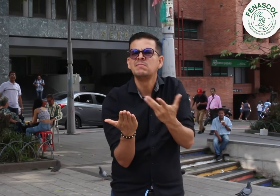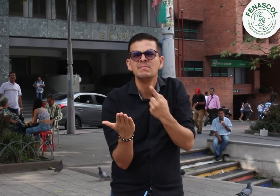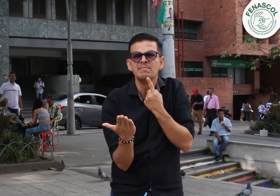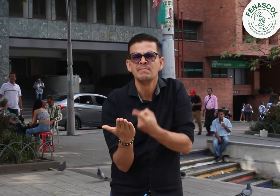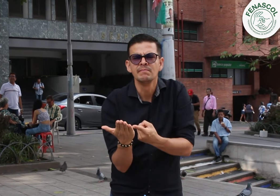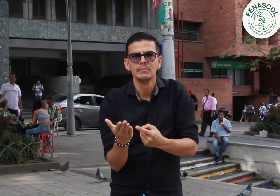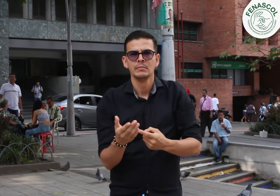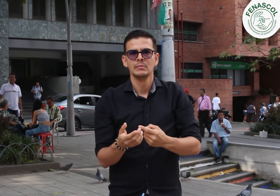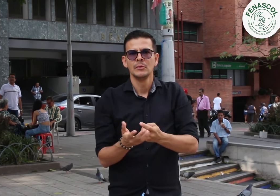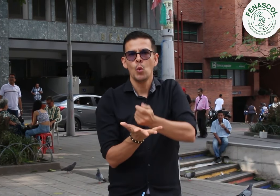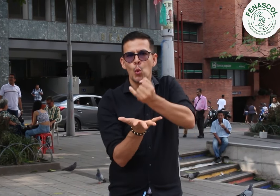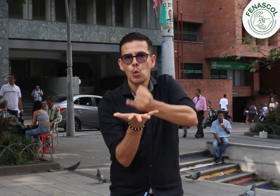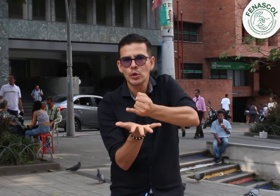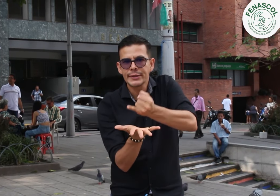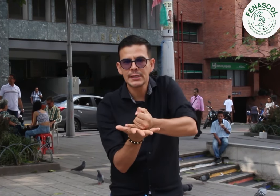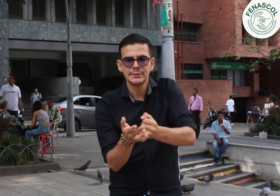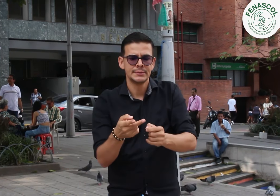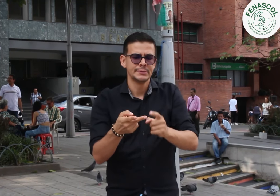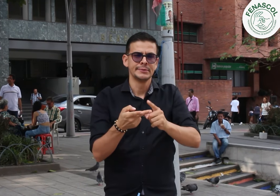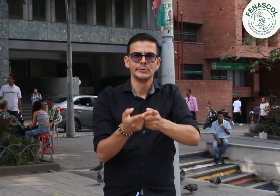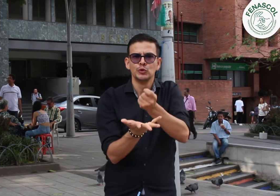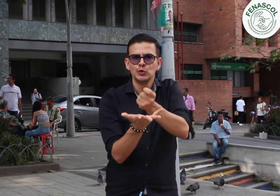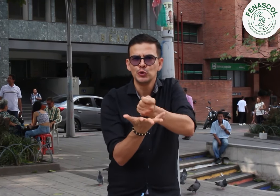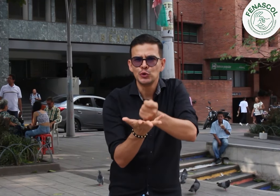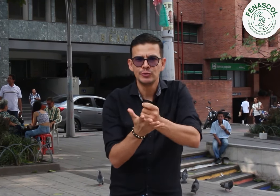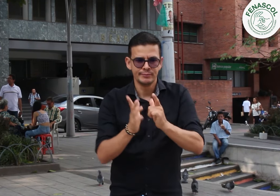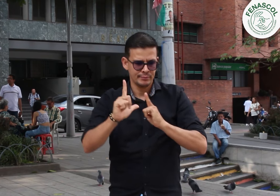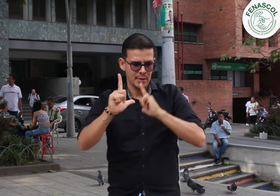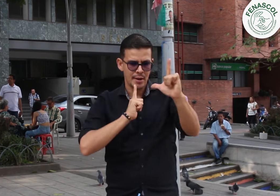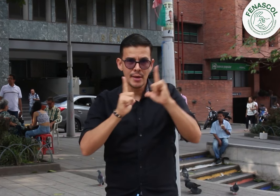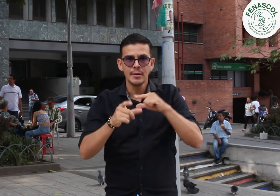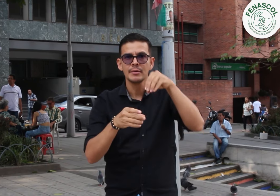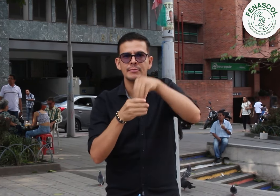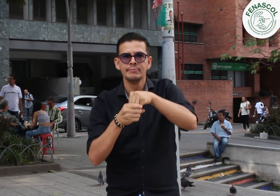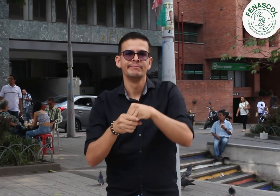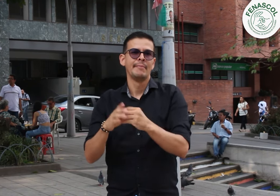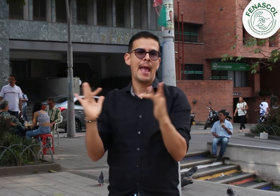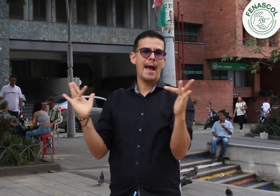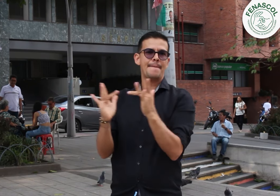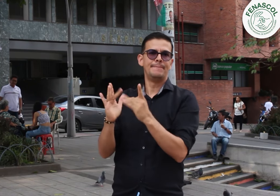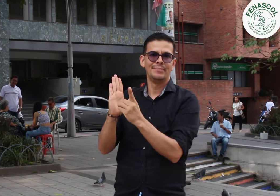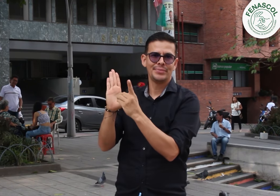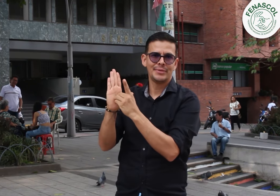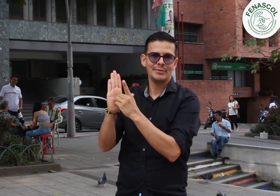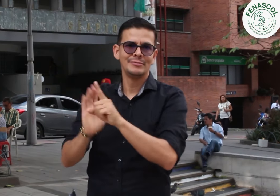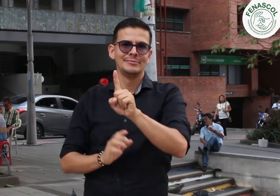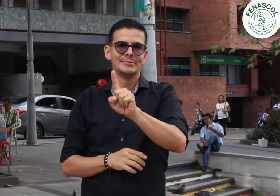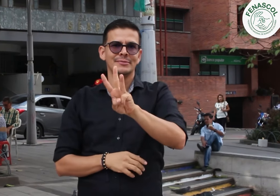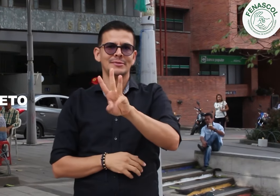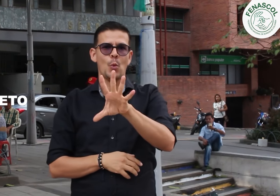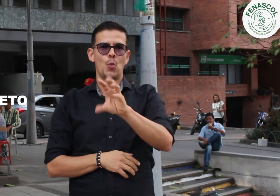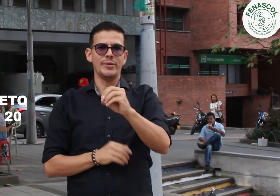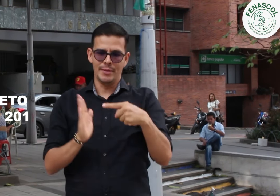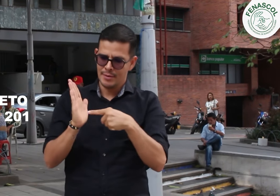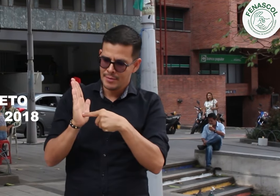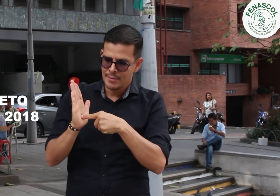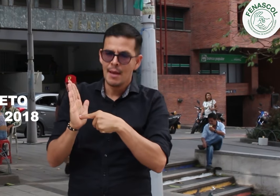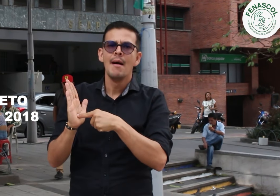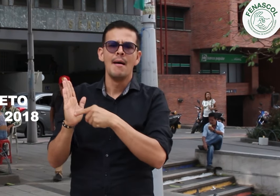juntas socios líderes jóvenes dando cumplimiento al decreto 1350 de 2018 siendo participativos